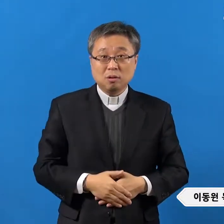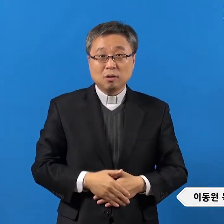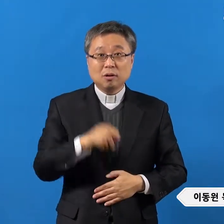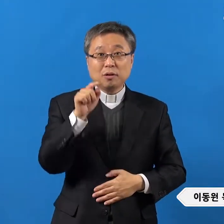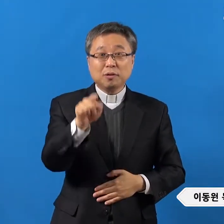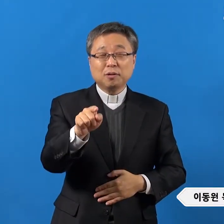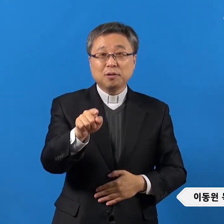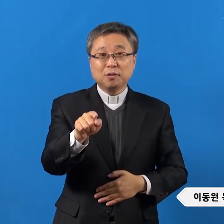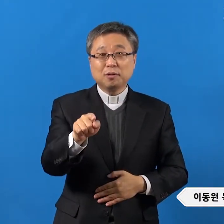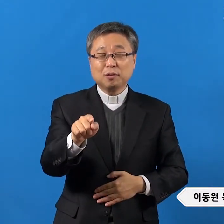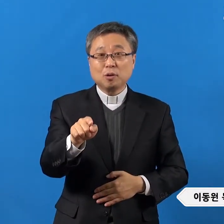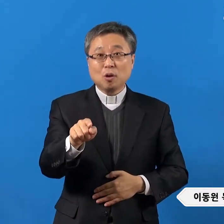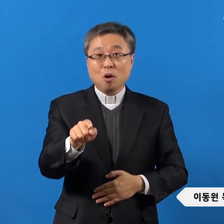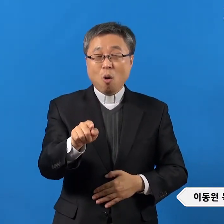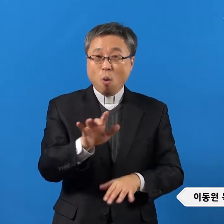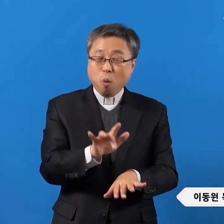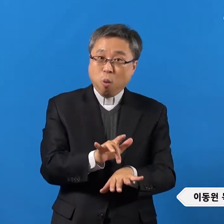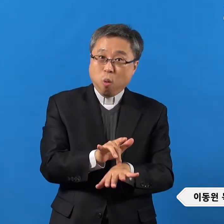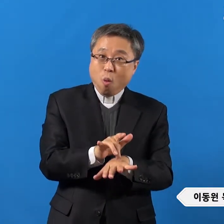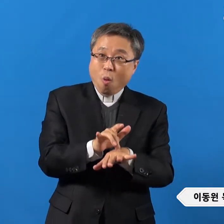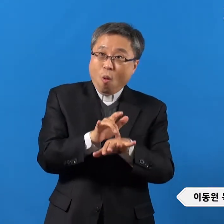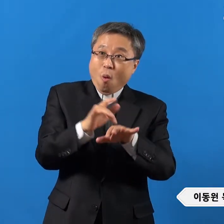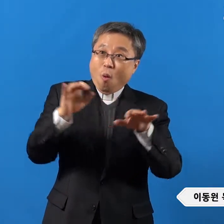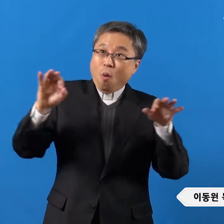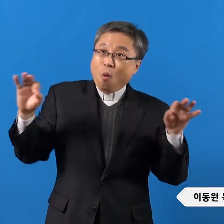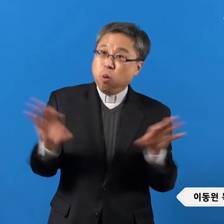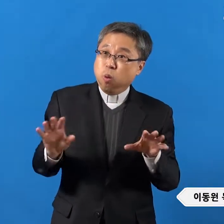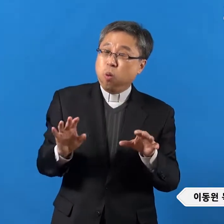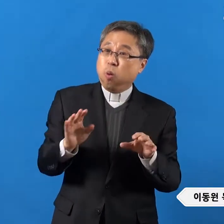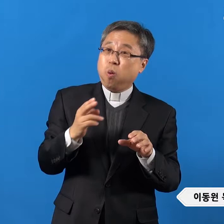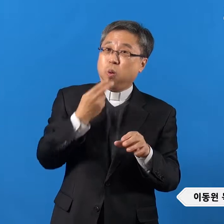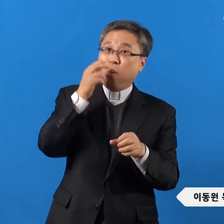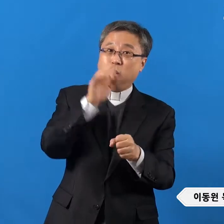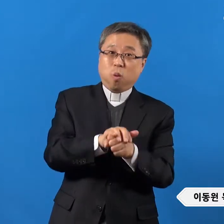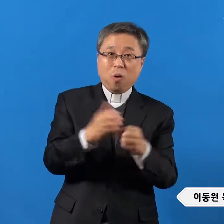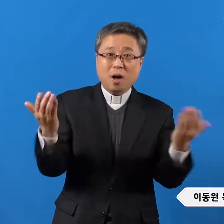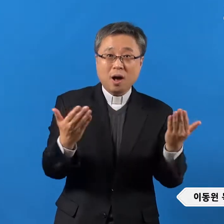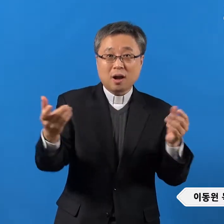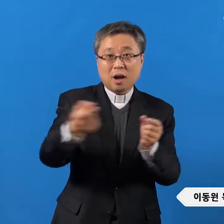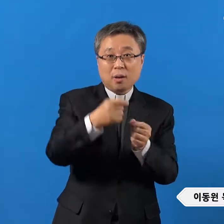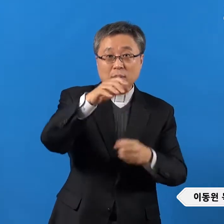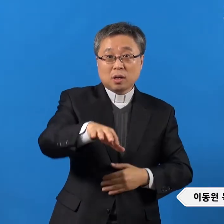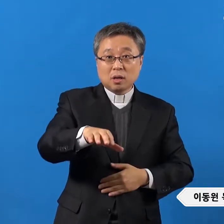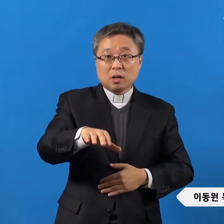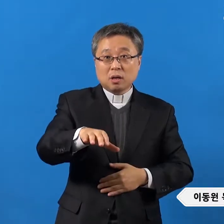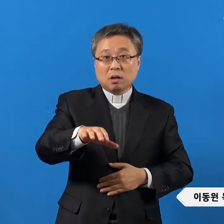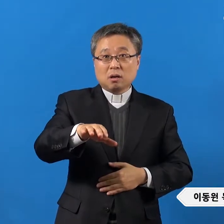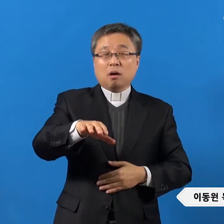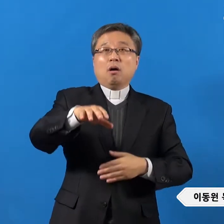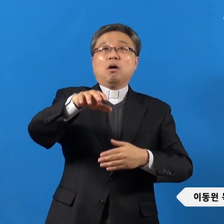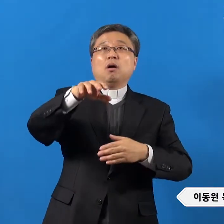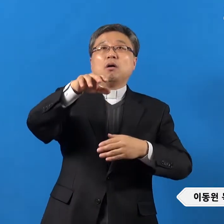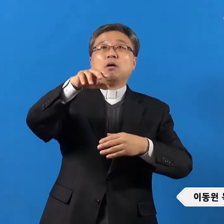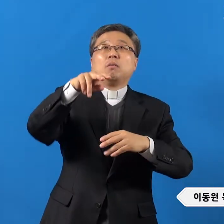이 황당한 사건 앞에 그녀는 잠시 멍하다가 그 자리에 주저앉습니다. 그리고 한참을